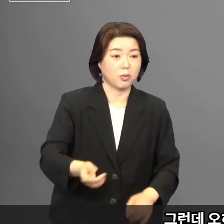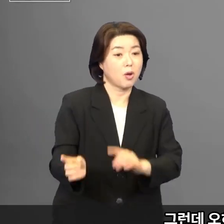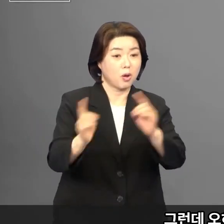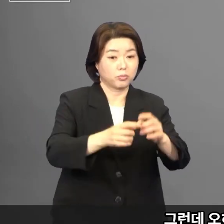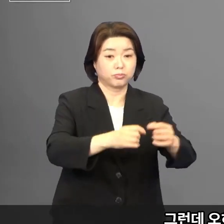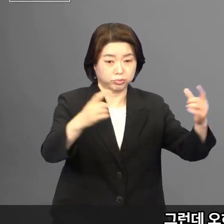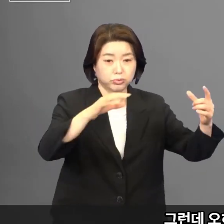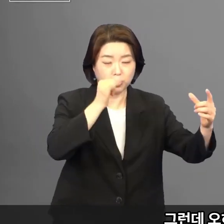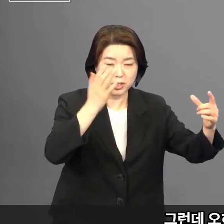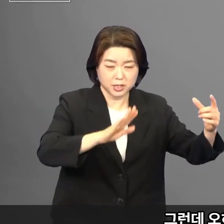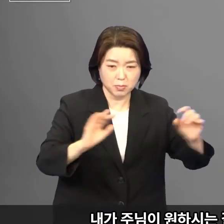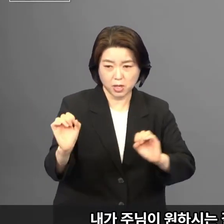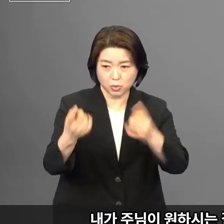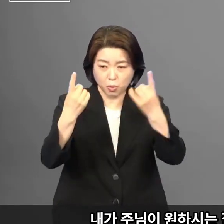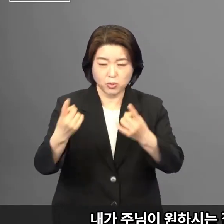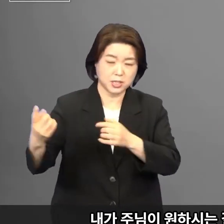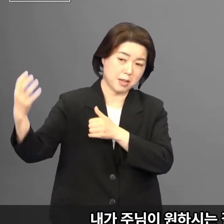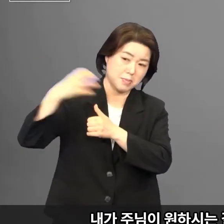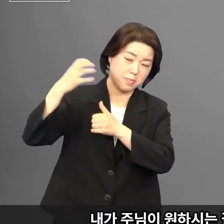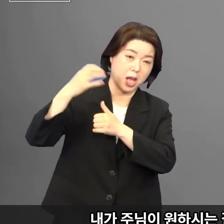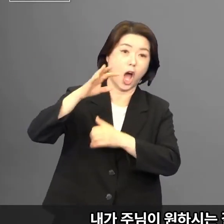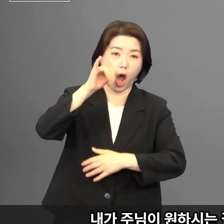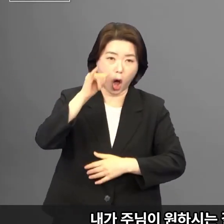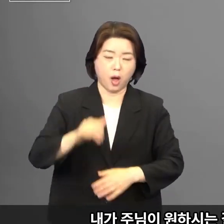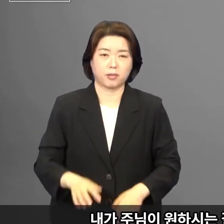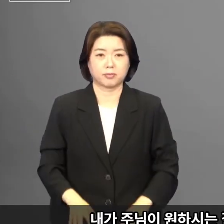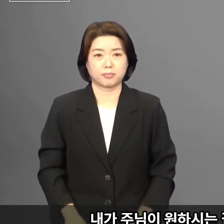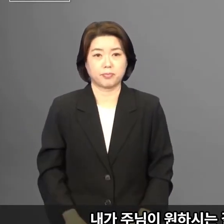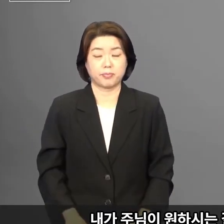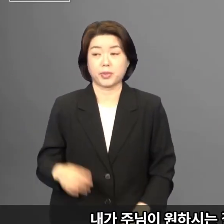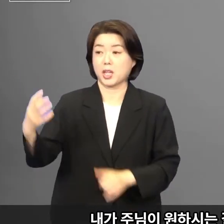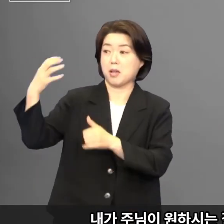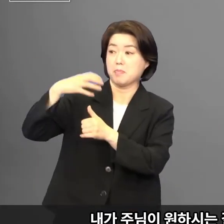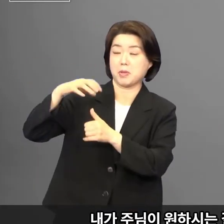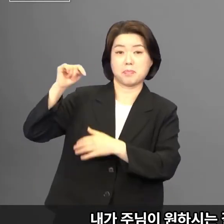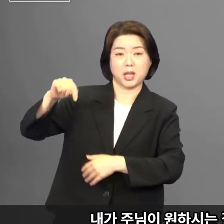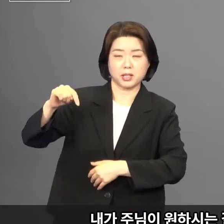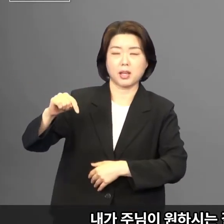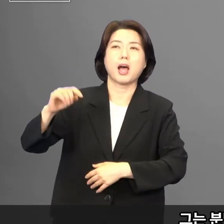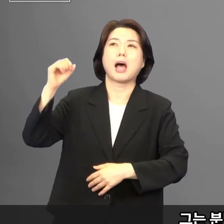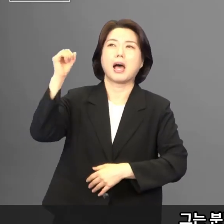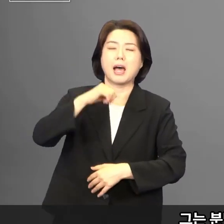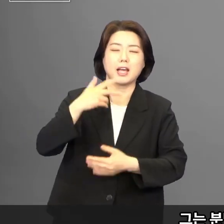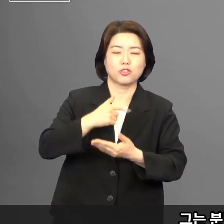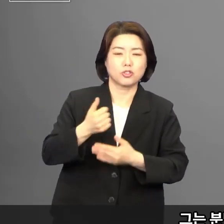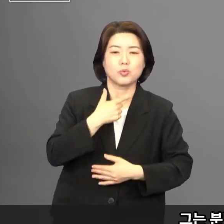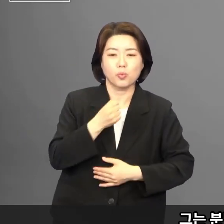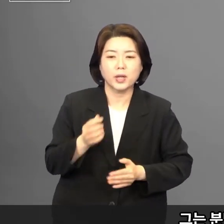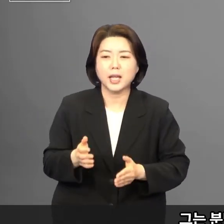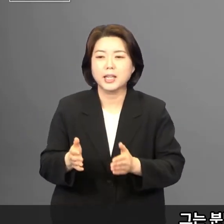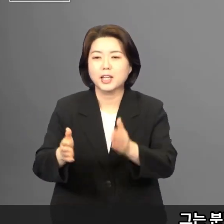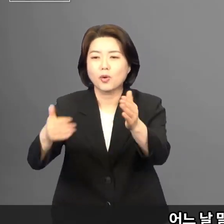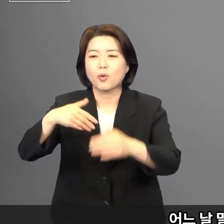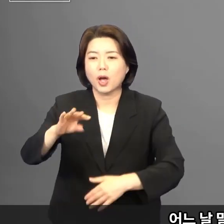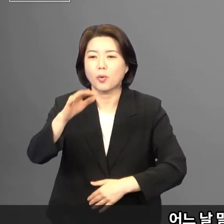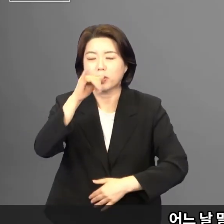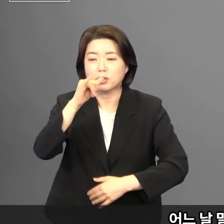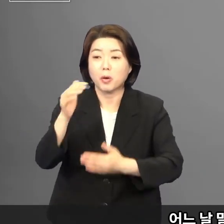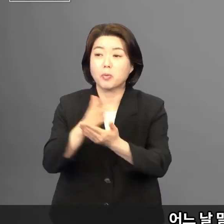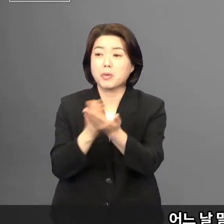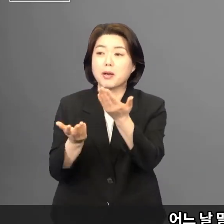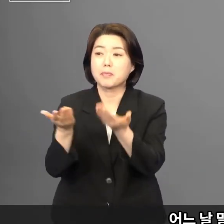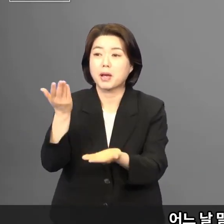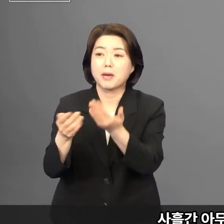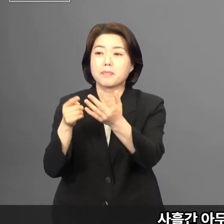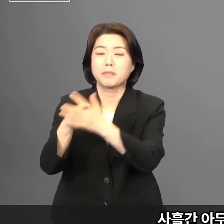근데 오히려 그런 핍박이 내가 주님이 원하시는 길을 가고 있구나 하는 것으로 그는 분별을 했습니다. 어느 날